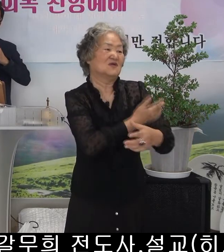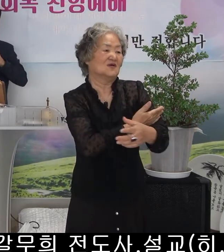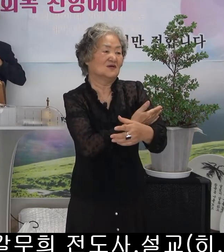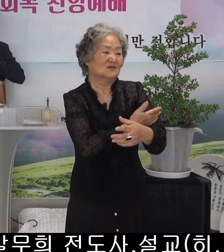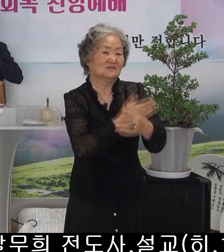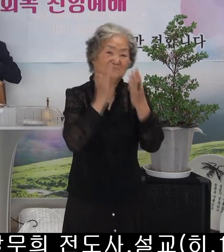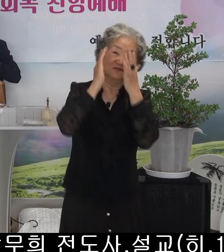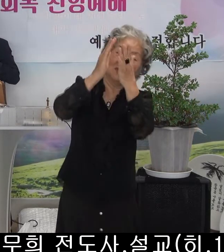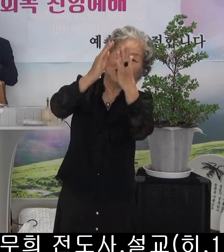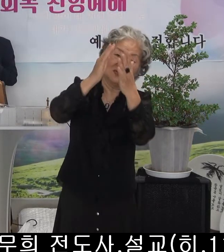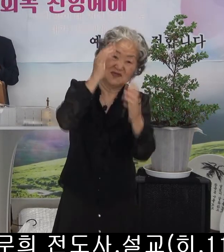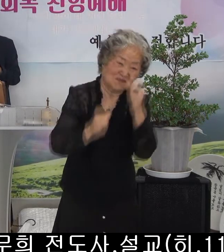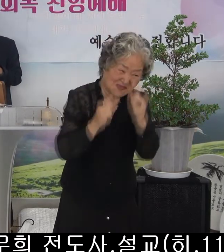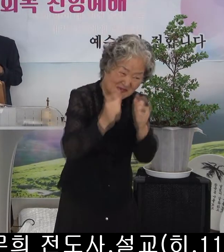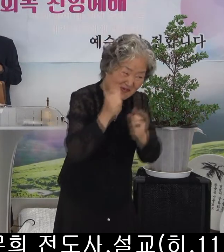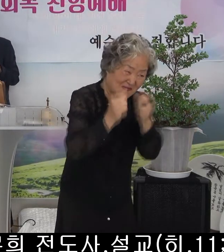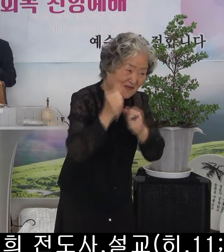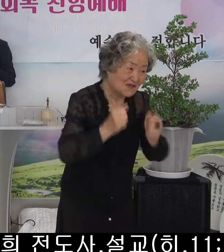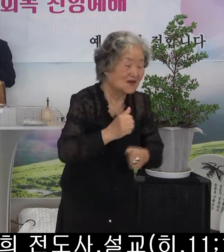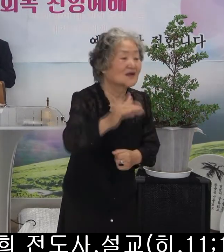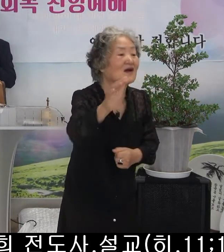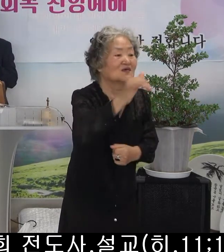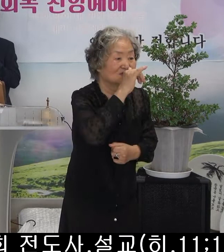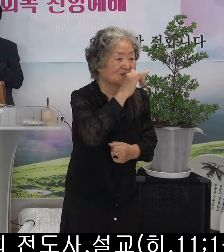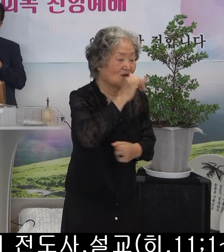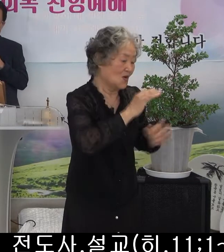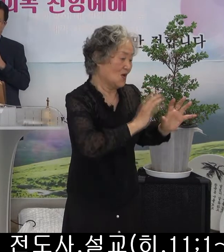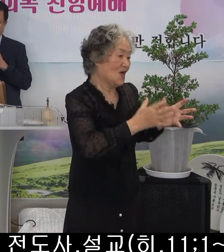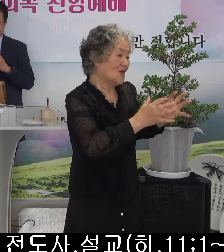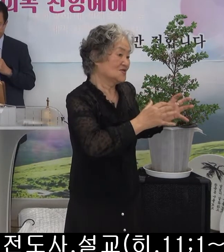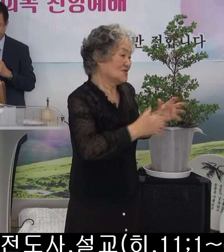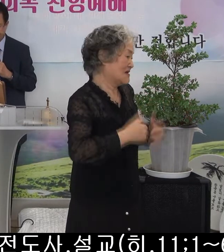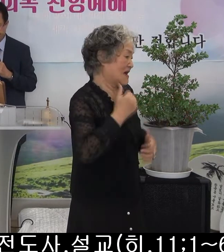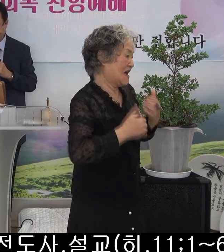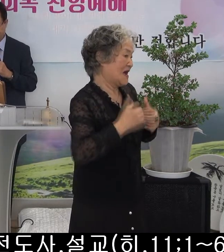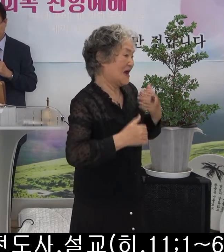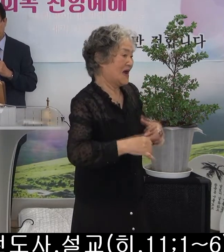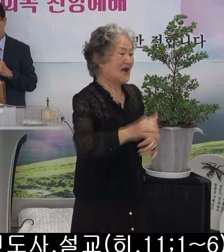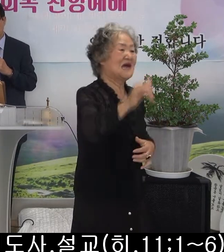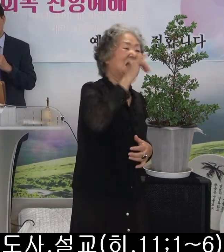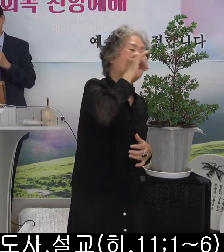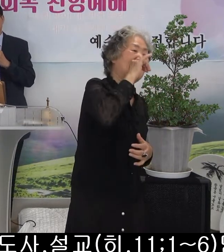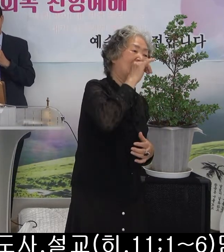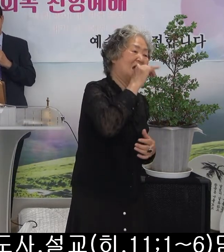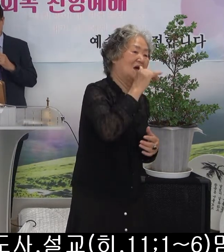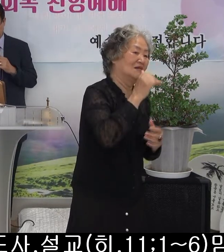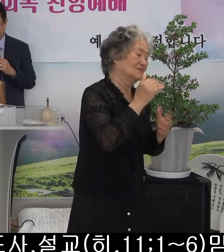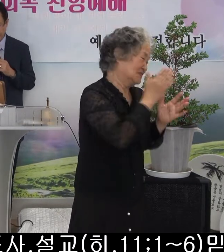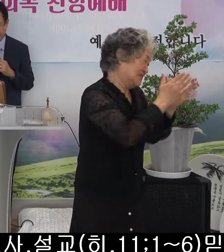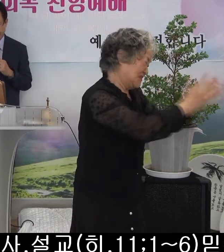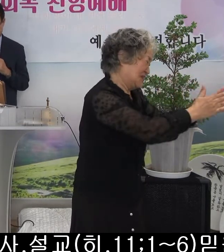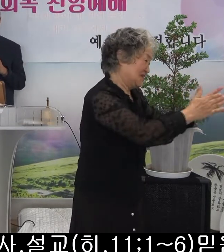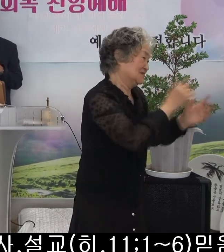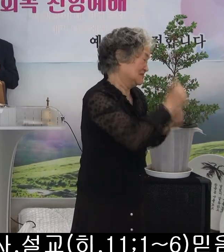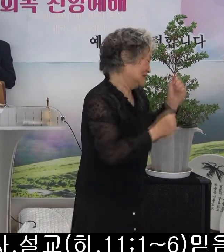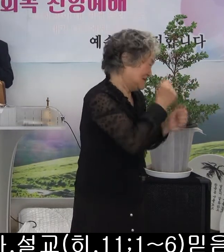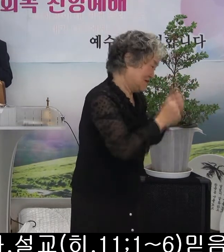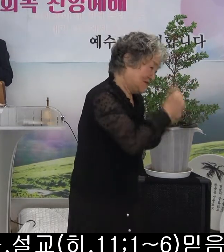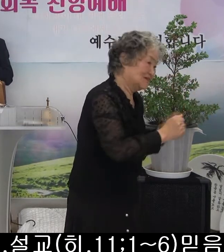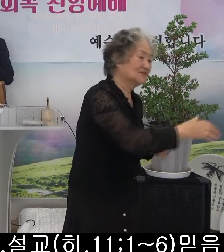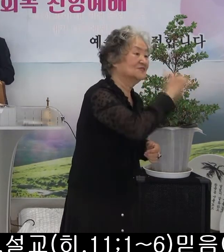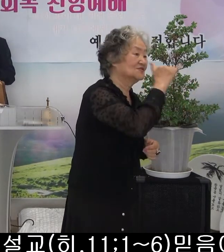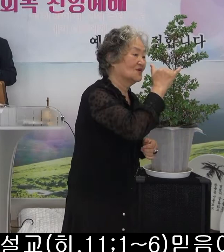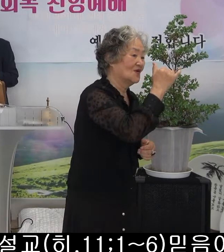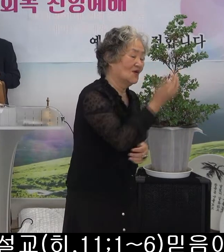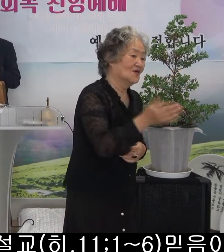세상을 향해서 세상의 그 향락을 향해서 달려가고 있어요. 그러나 우리 예수 믿는 사람들은